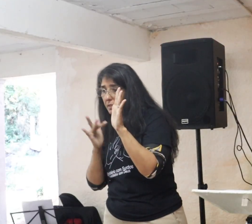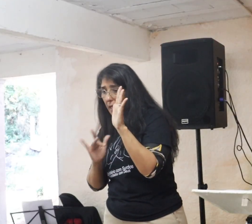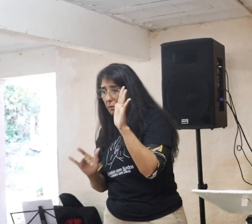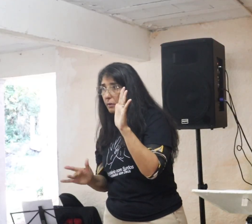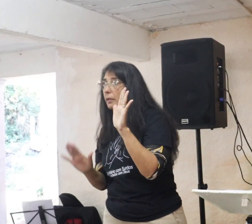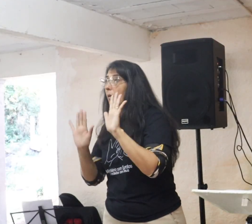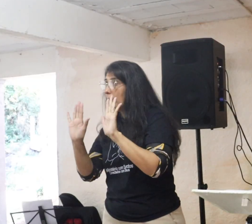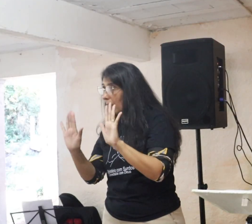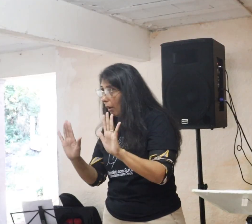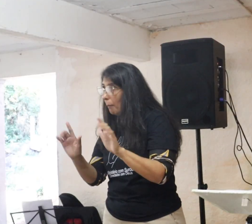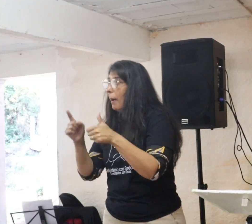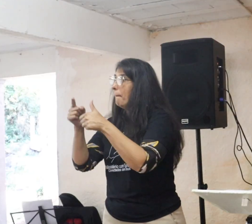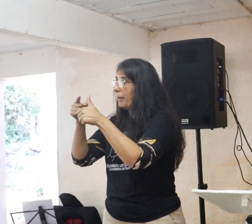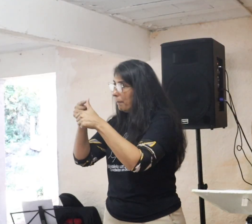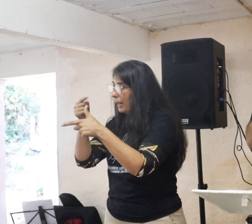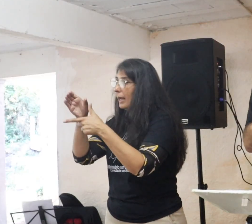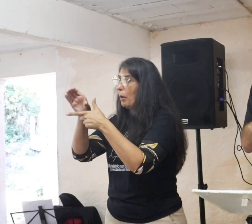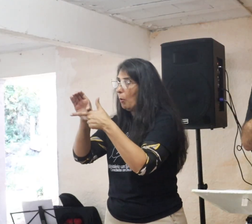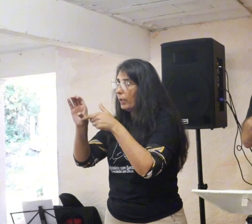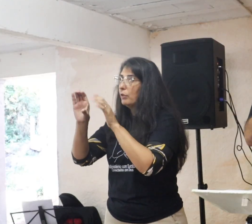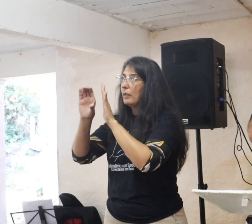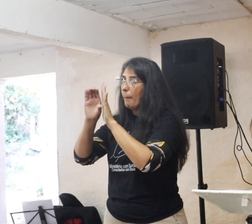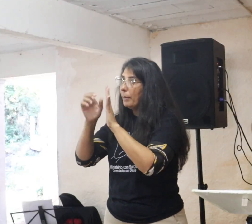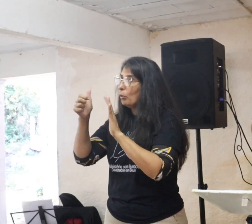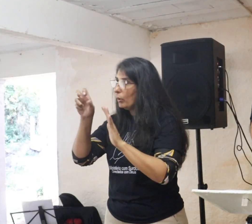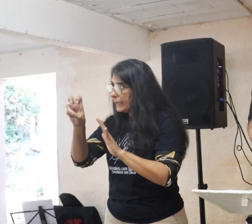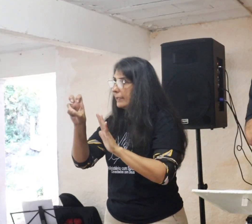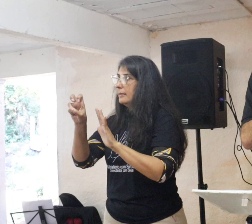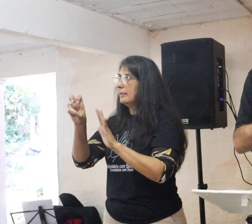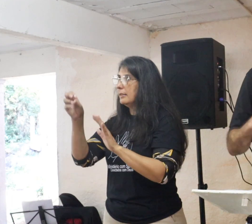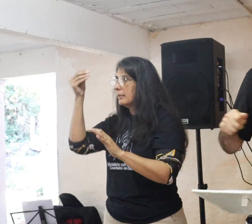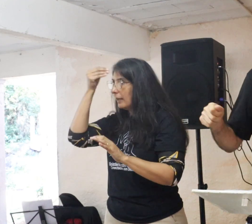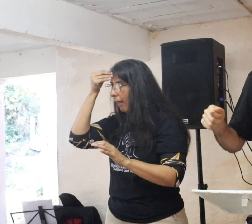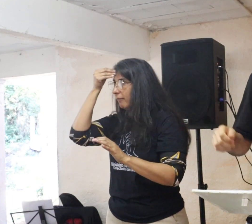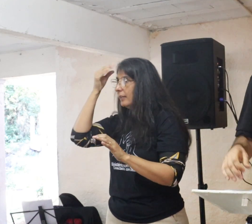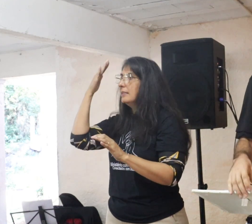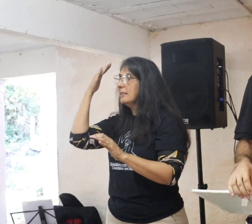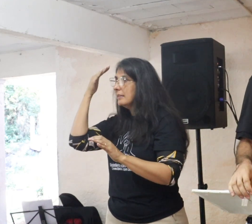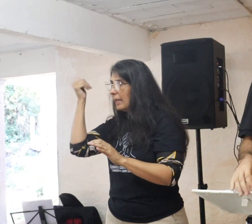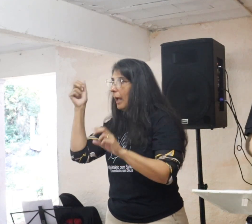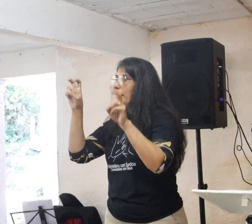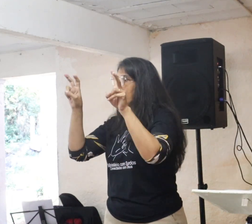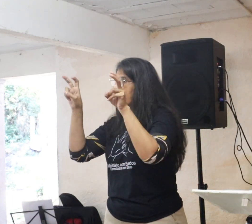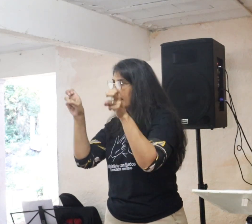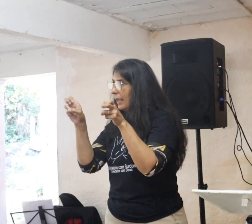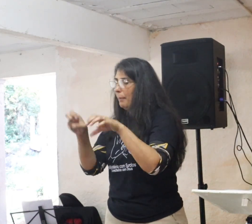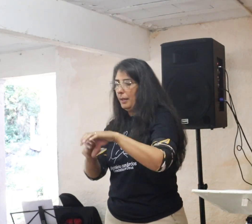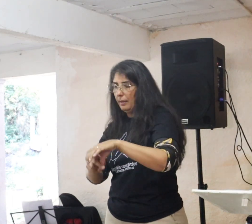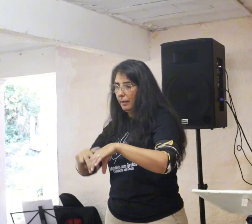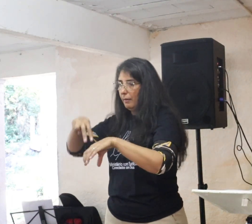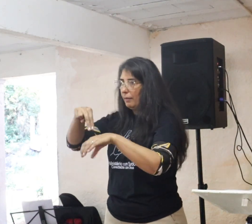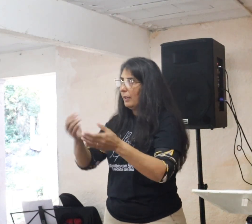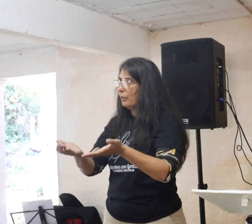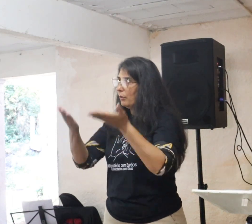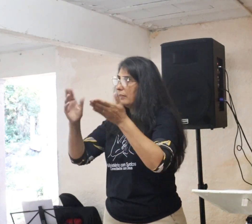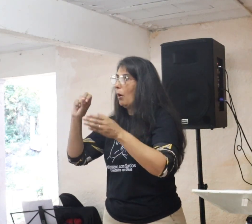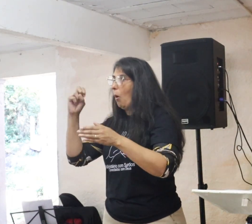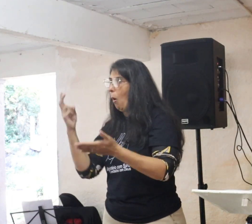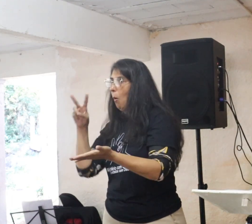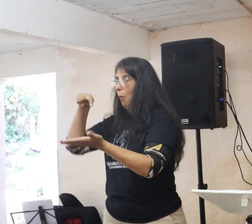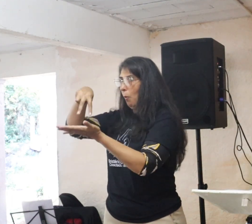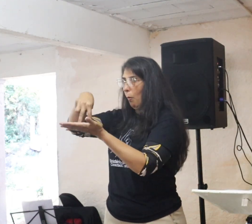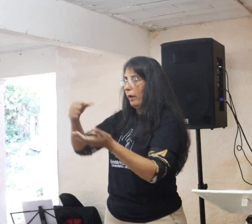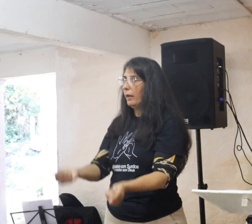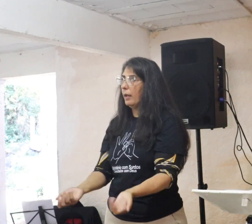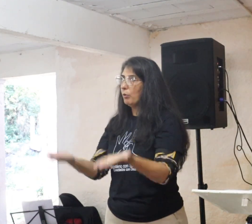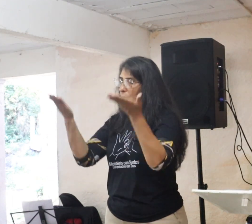esse ensino. E o apóstolo Paulo então dedica um trecho longo para falar desse fundamento